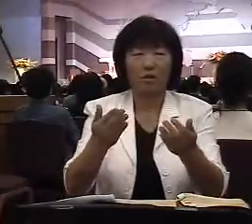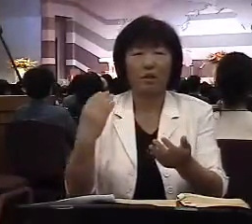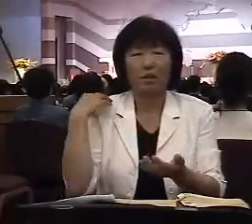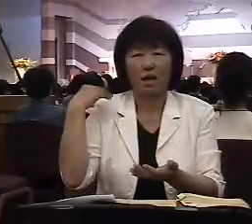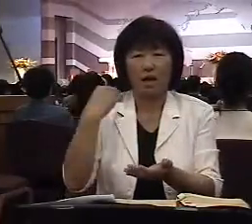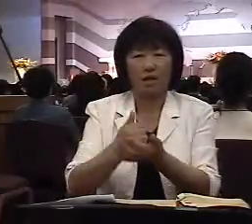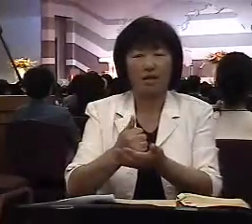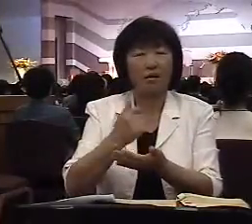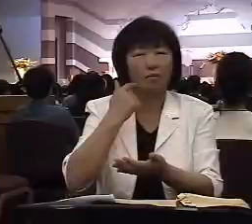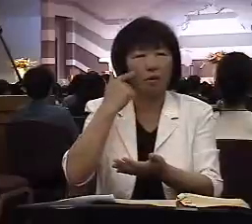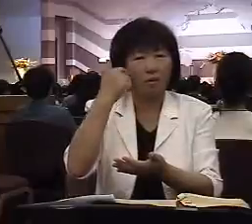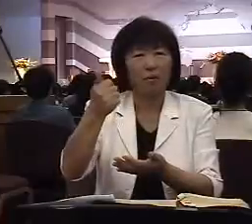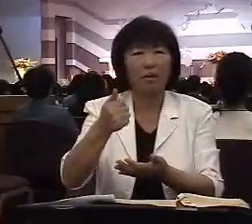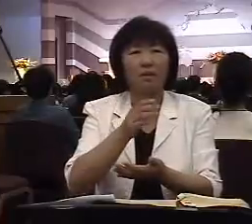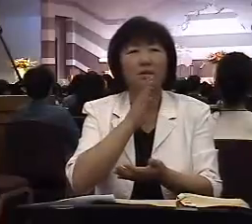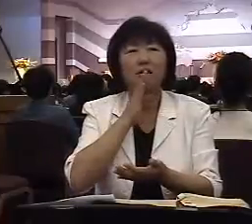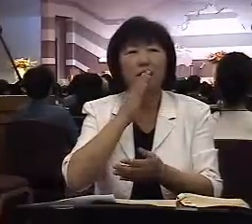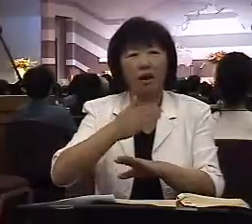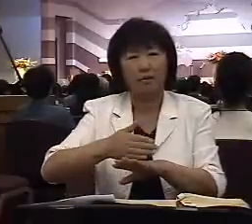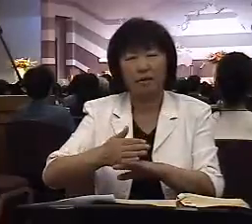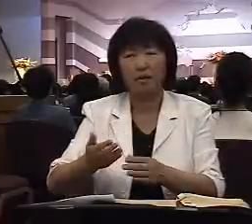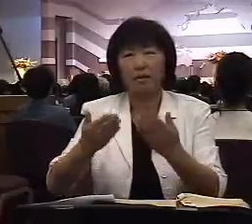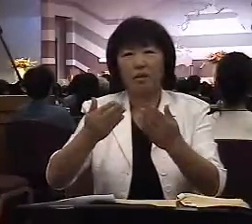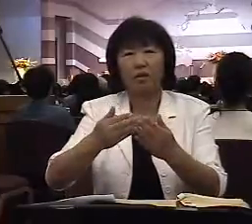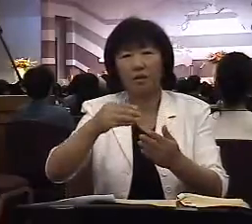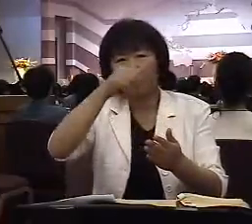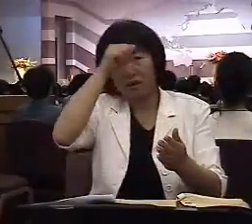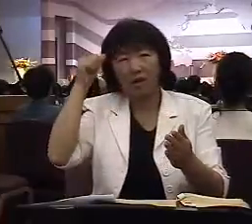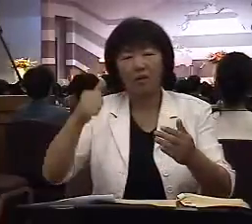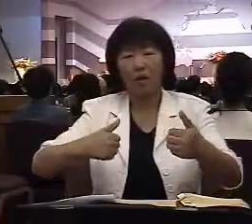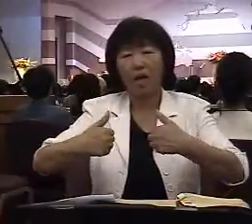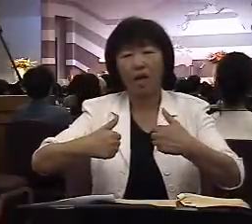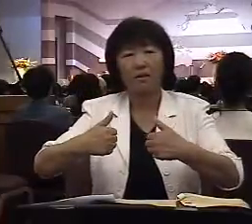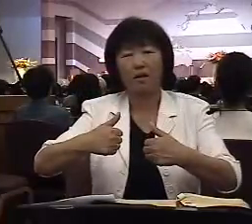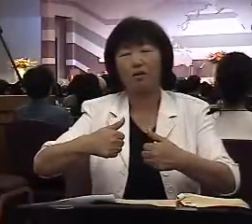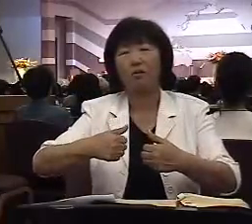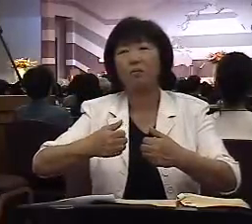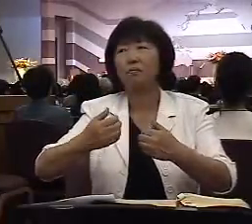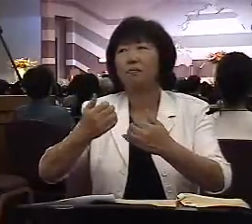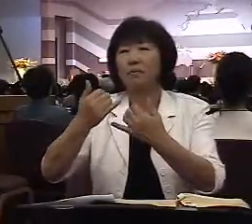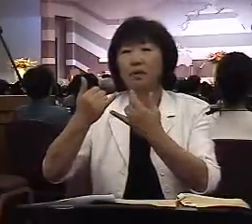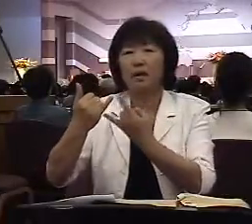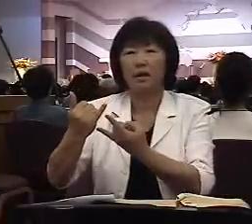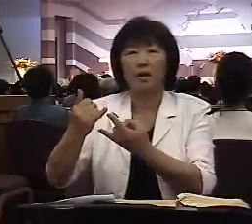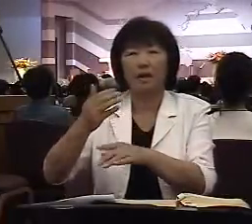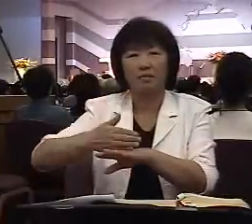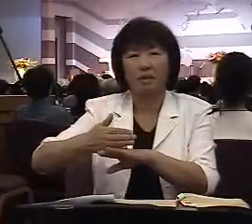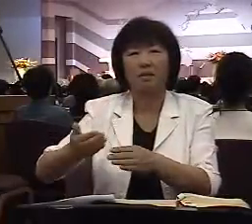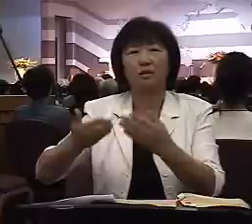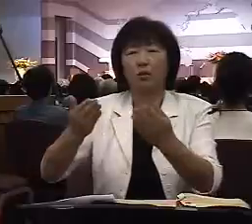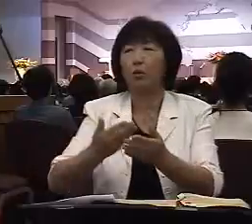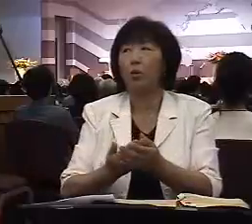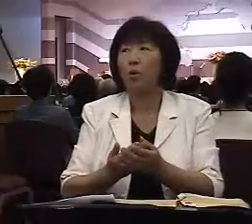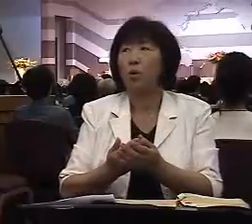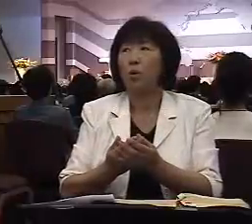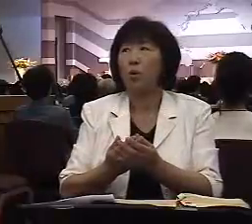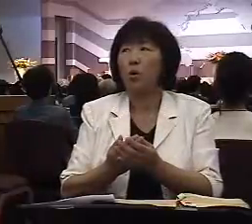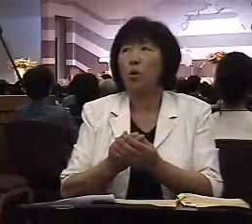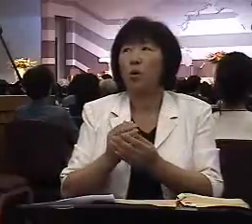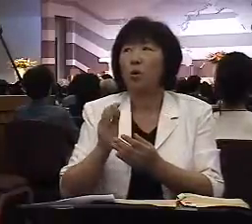목사님께 참 감사를 드립니다. 우리 당회원 장로님들께도 감사를 드리고요. 그래서 저는